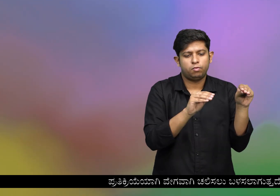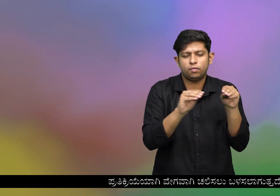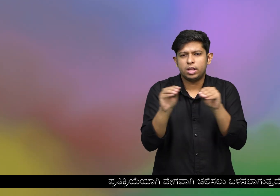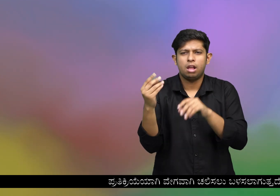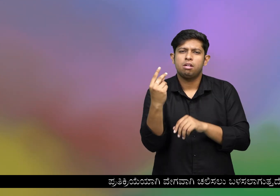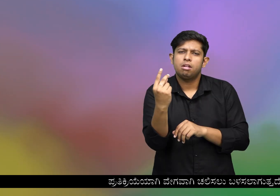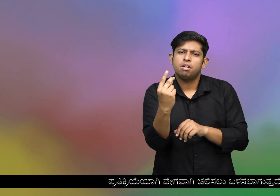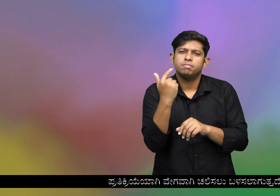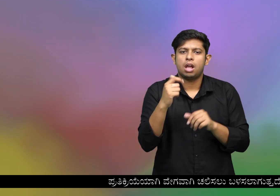ಚಲಿಸಲು ಬಳಸಲಾಗುತ್ತದೆ.